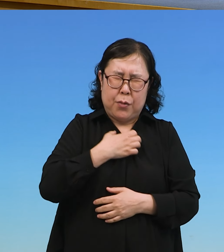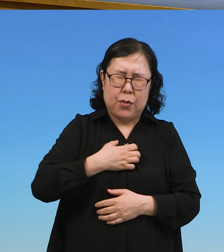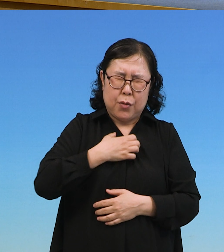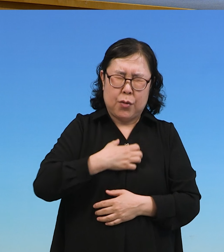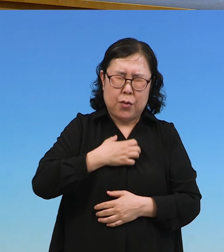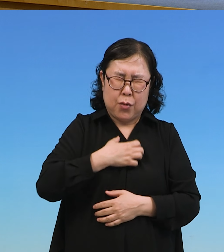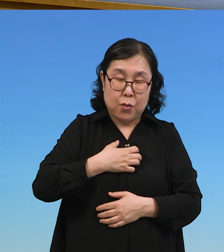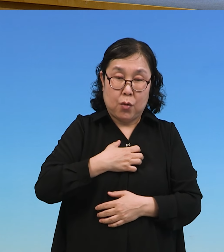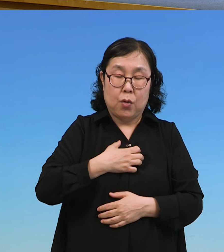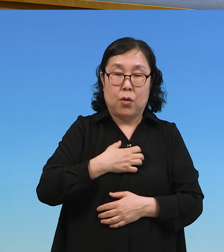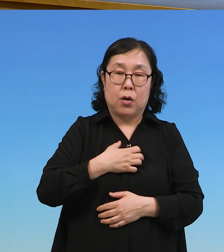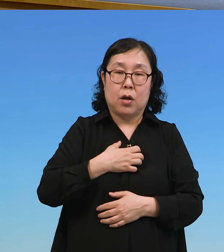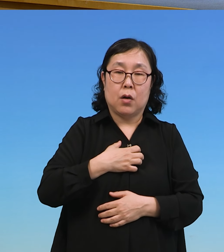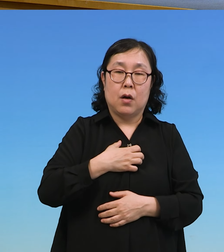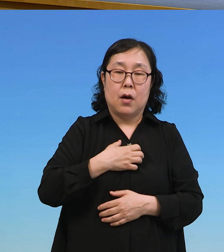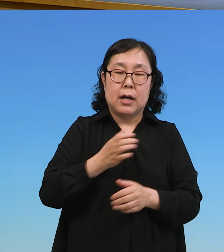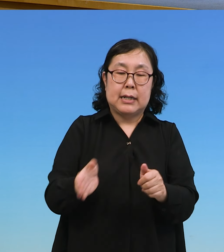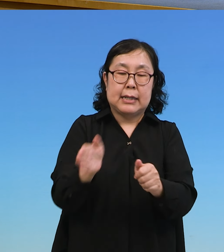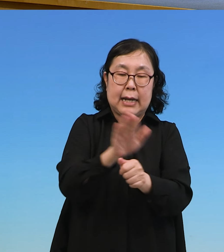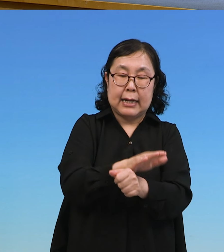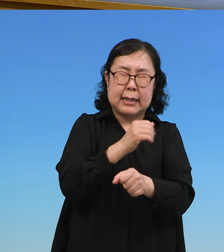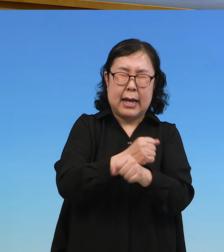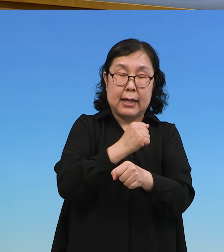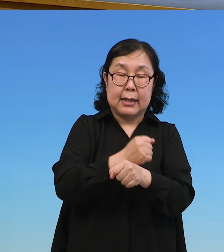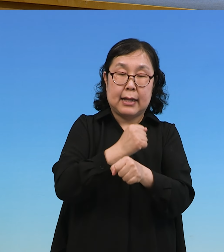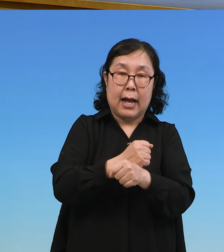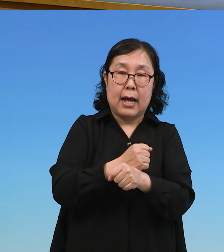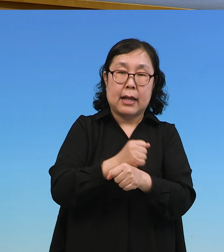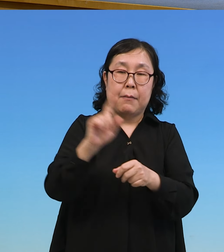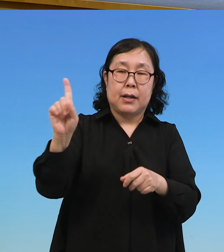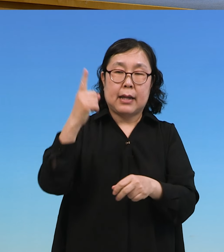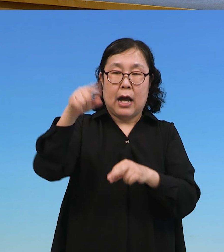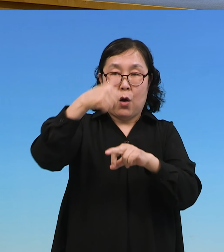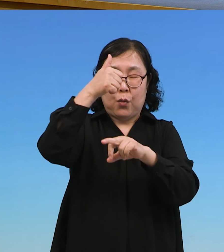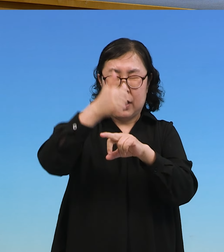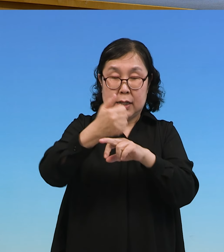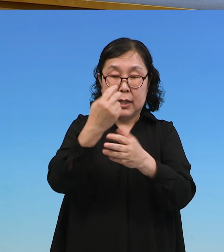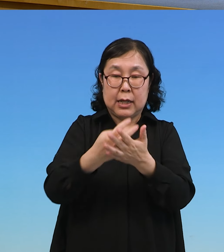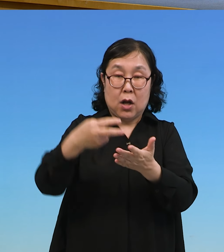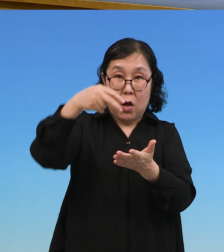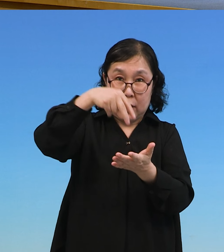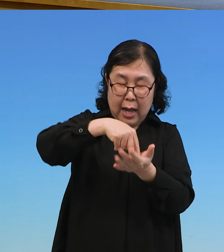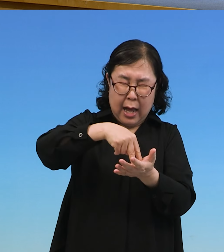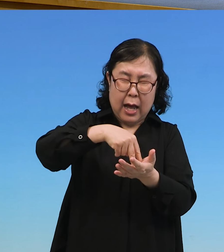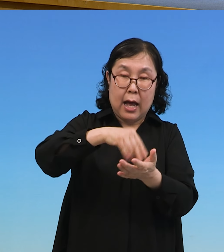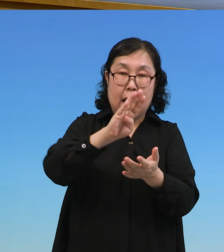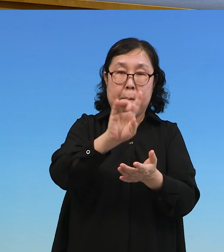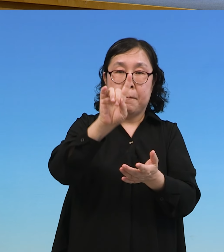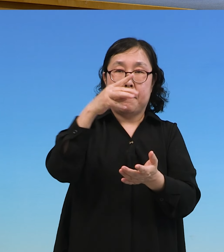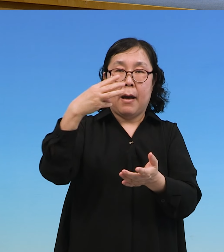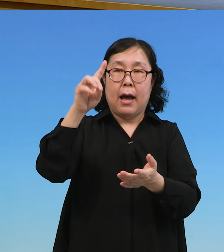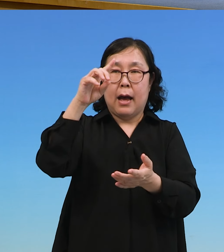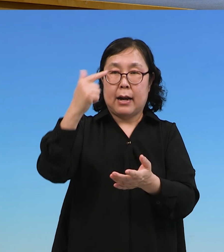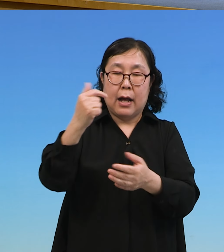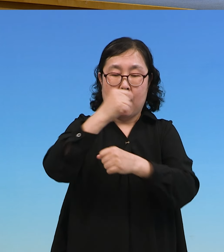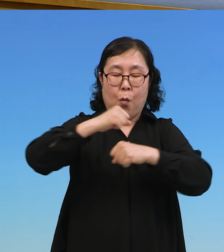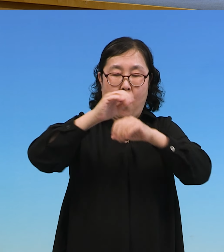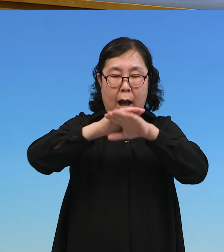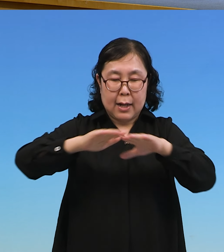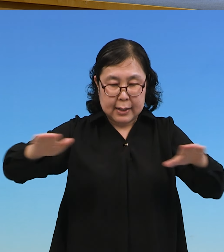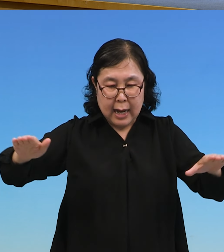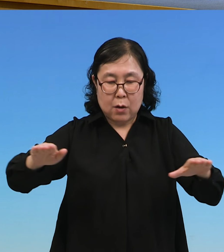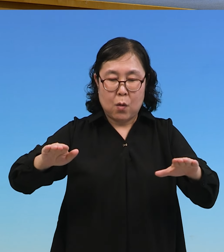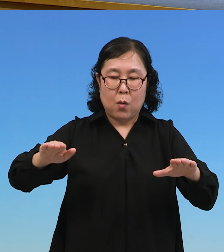다음 보세요. 다윗이 일어나 바란 광야로 내려가니라. 여러분, 사무엘이 죽자마자 다윗은